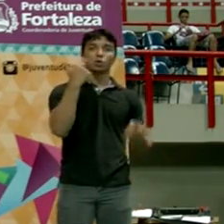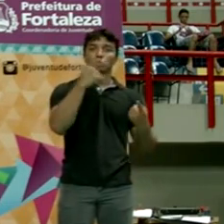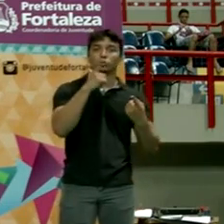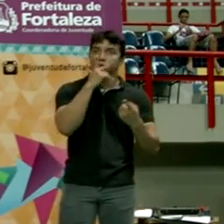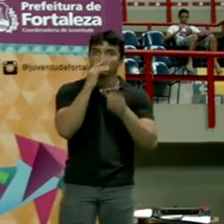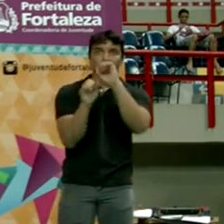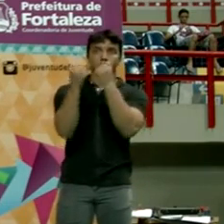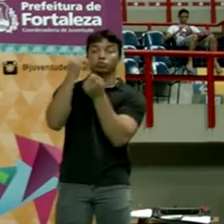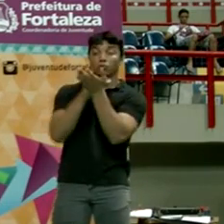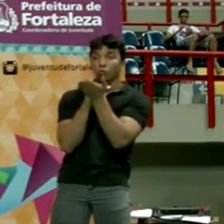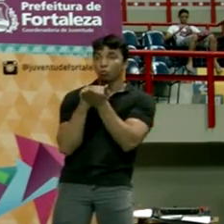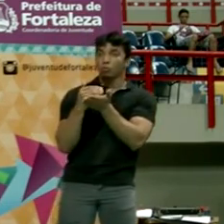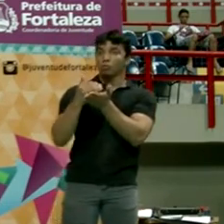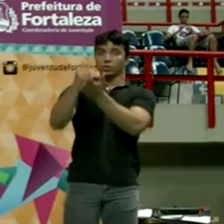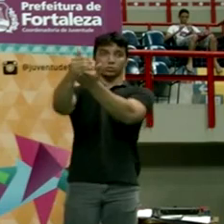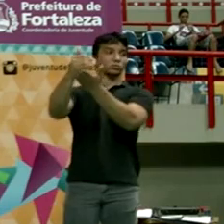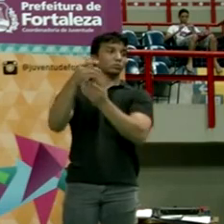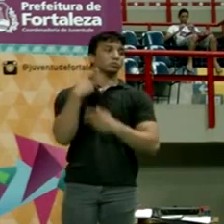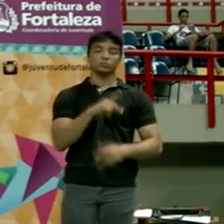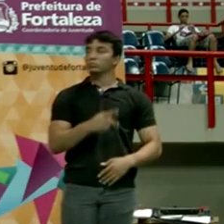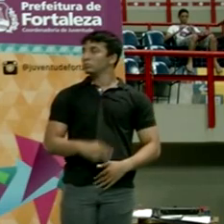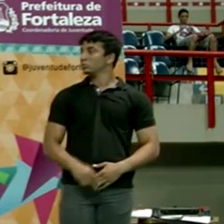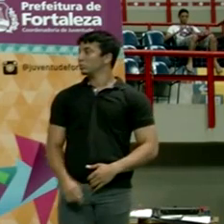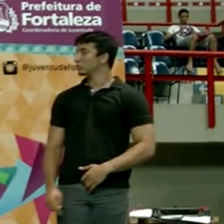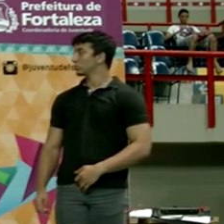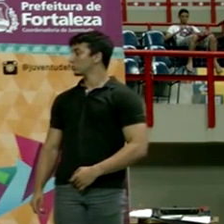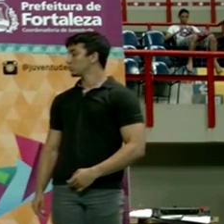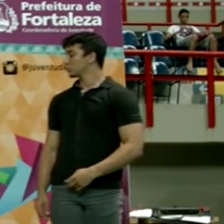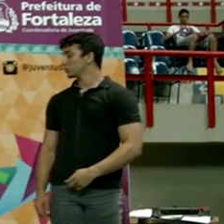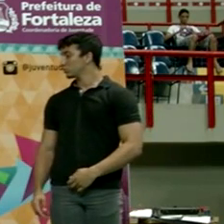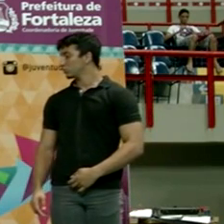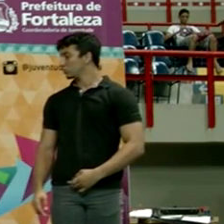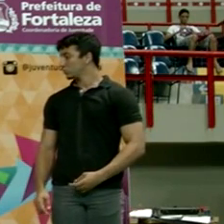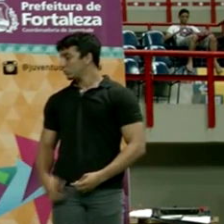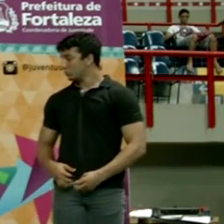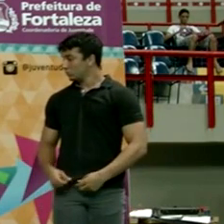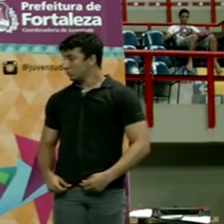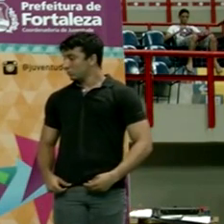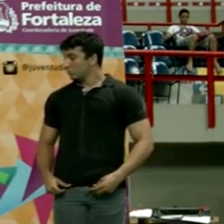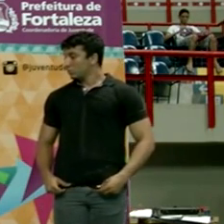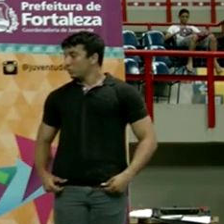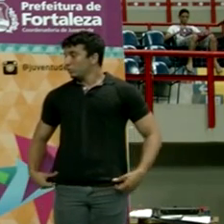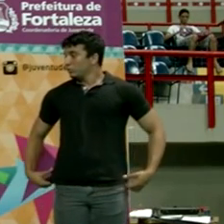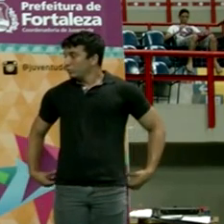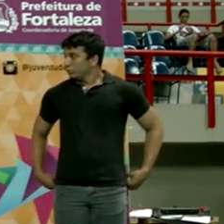se industrializar com Getúlio Vargas.